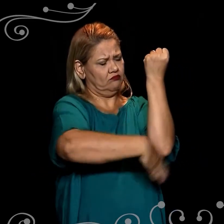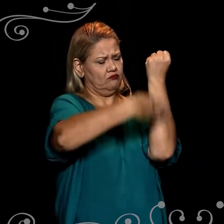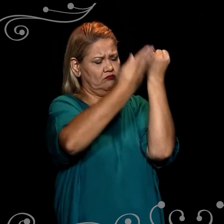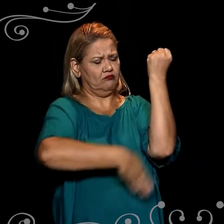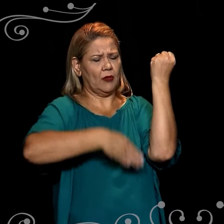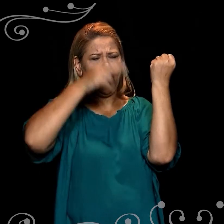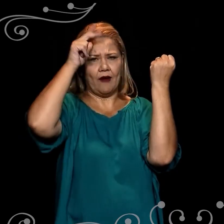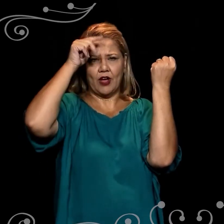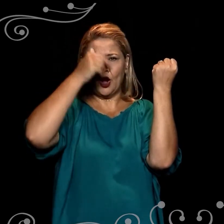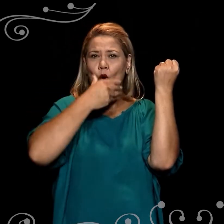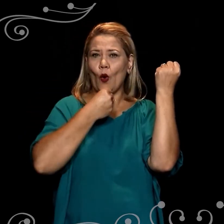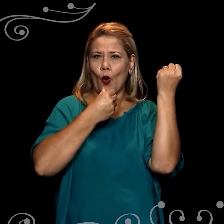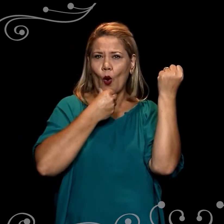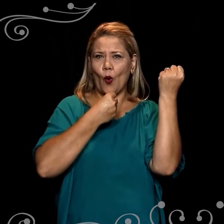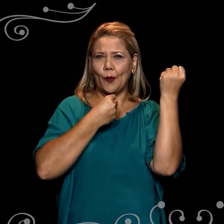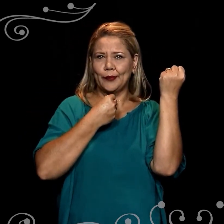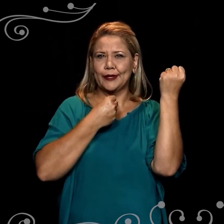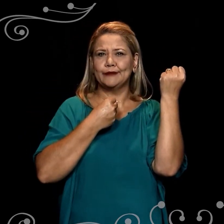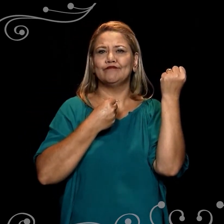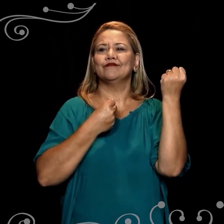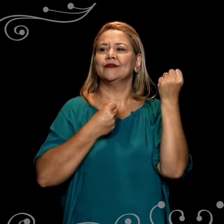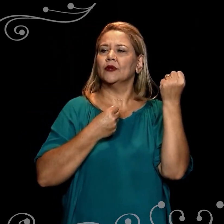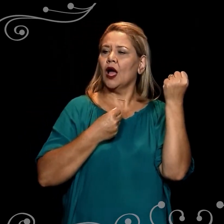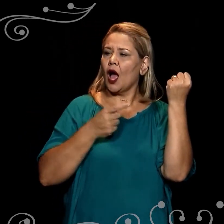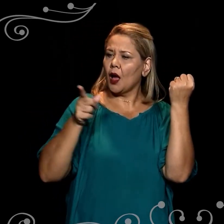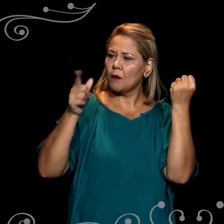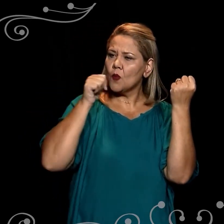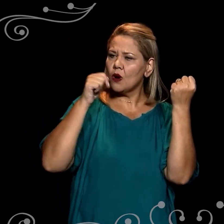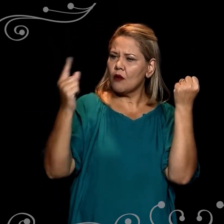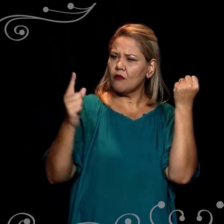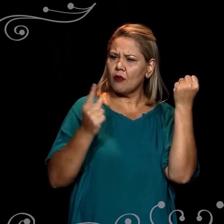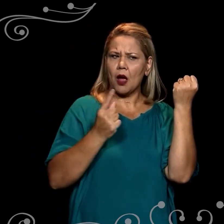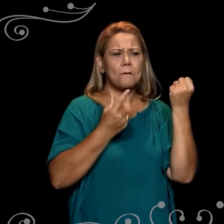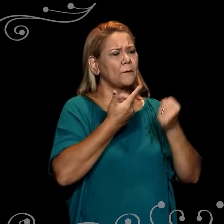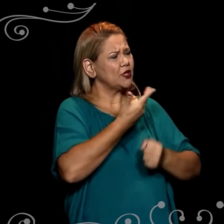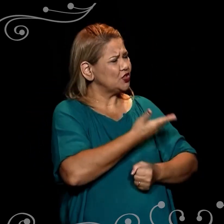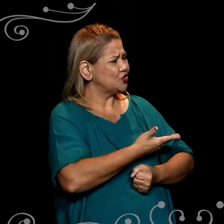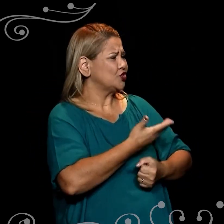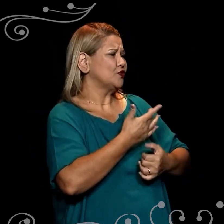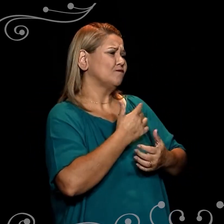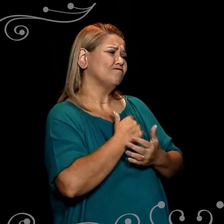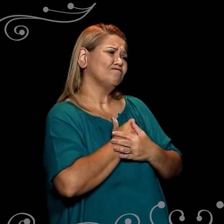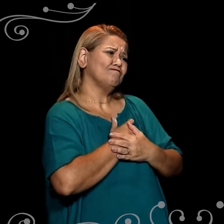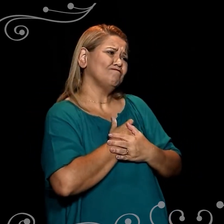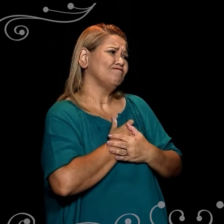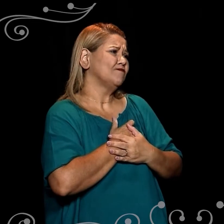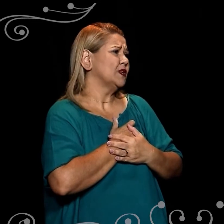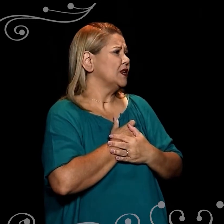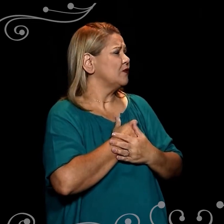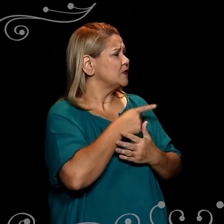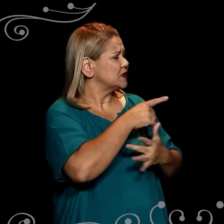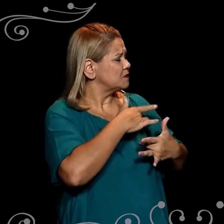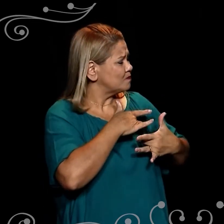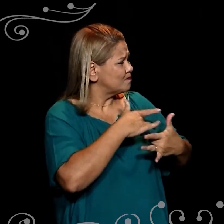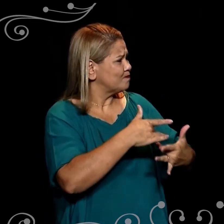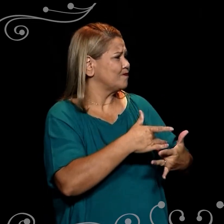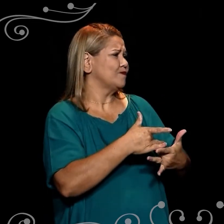O homem, que tinha bom coração, fez o que a moça pediu e pendurou a cabeça do